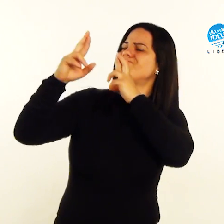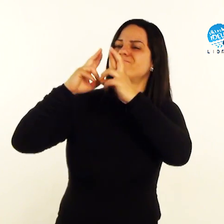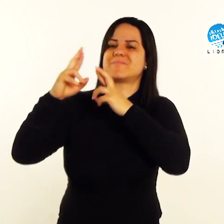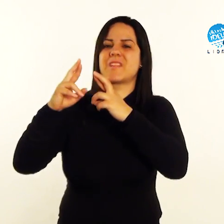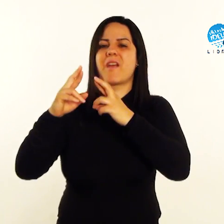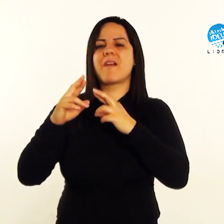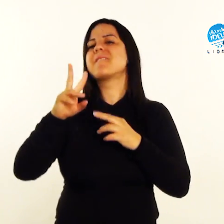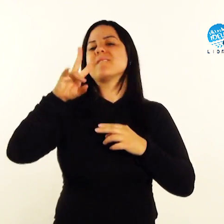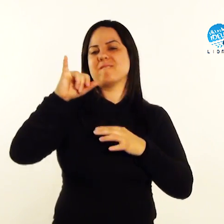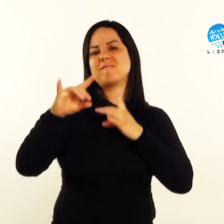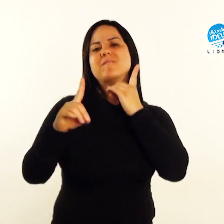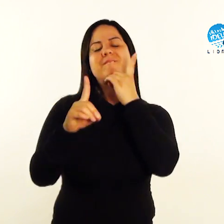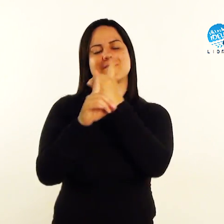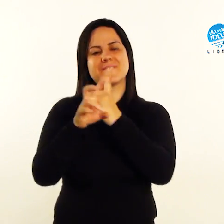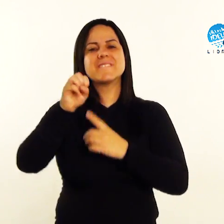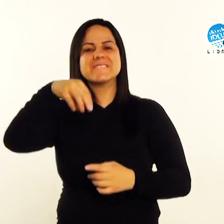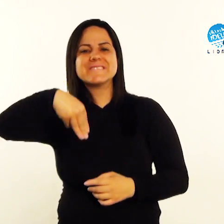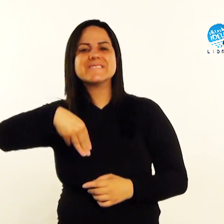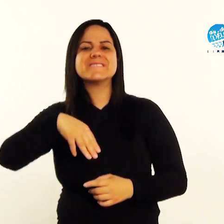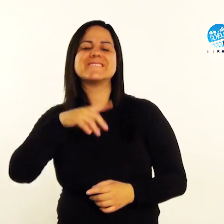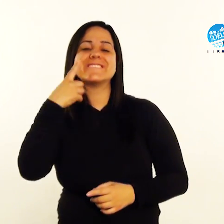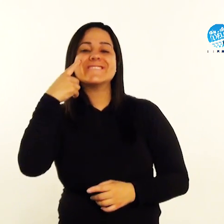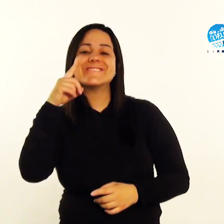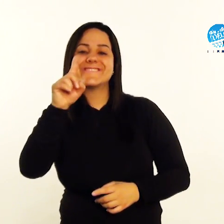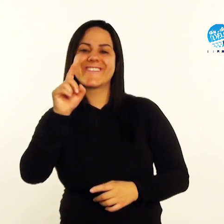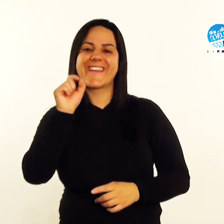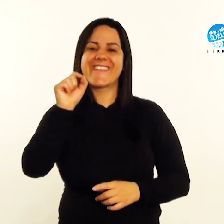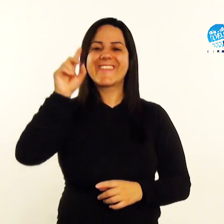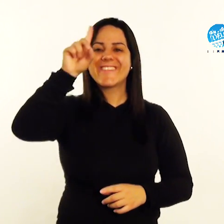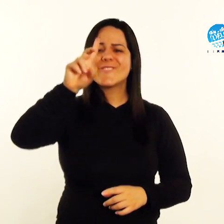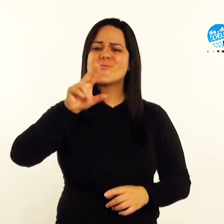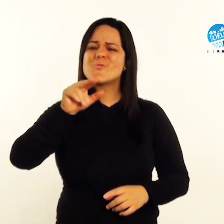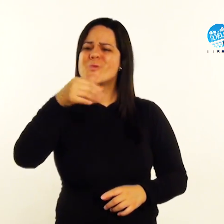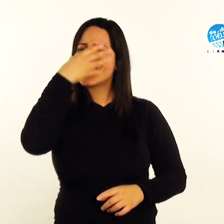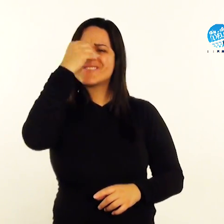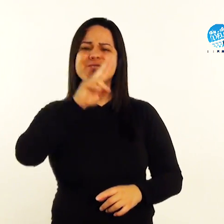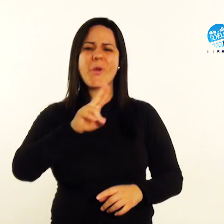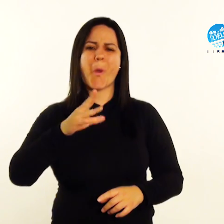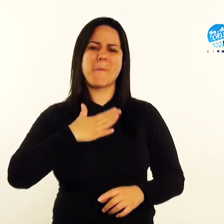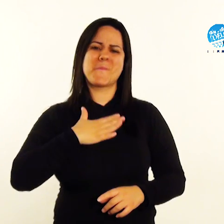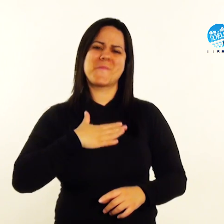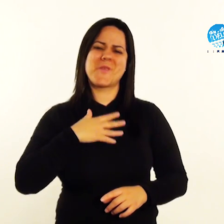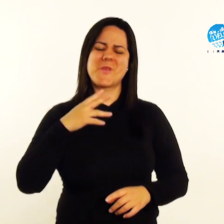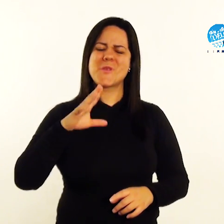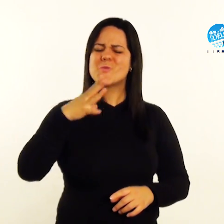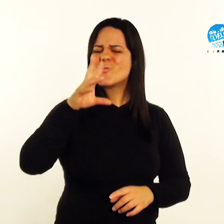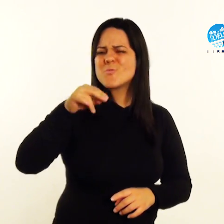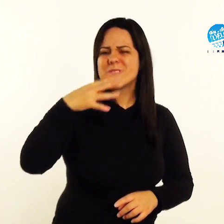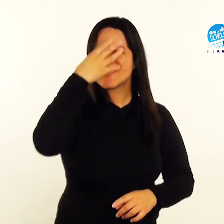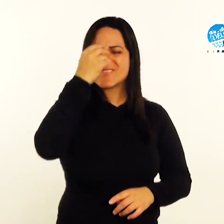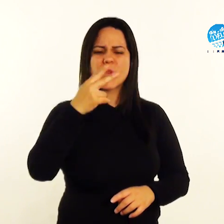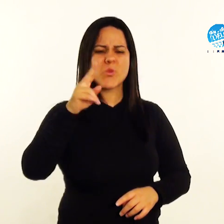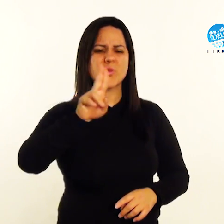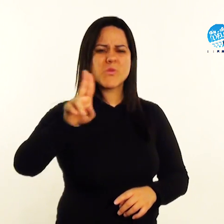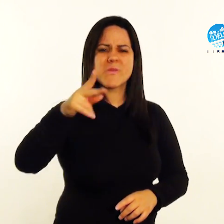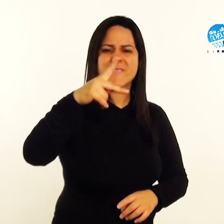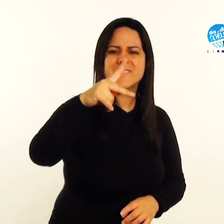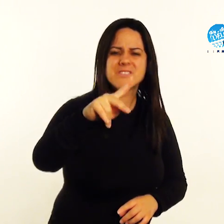aí a gente vai encontrá-lo, e a gente vai descobrir que Ele nunca esqueceu o nome da gente, que Ele nunca esqueceu a história, que Ele